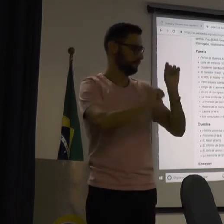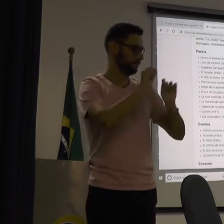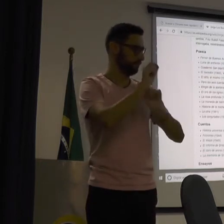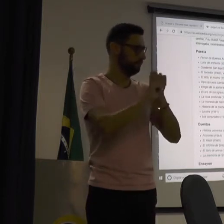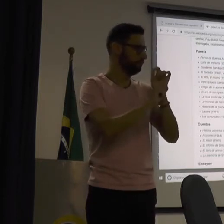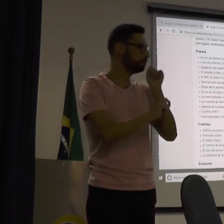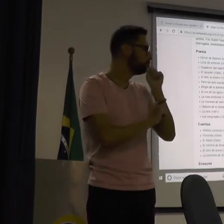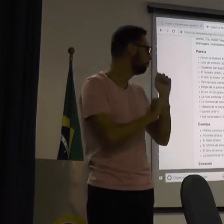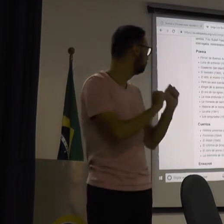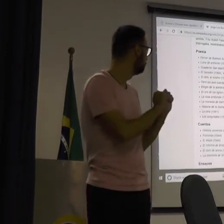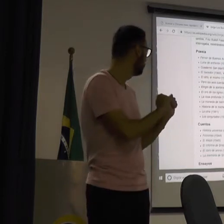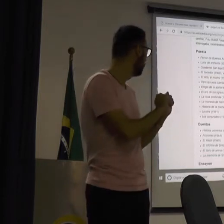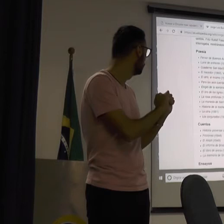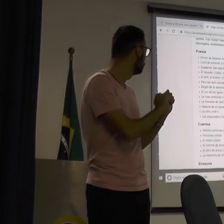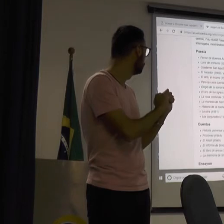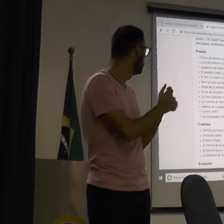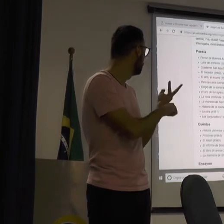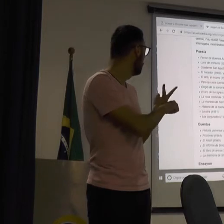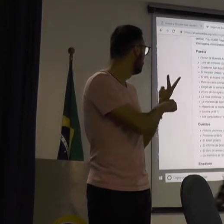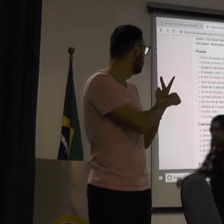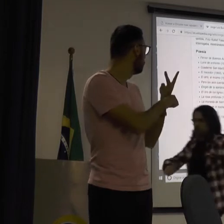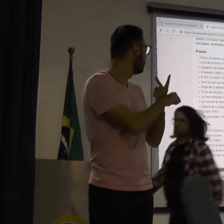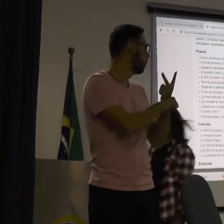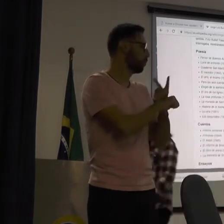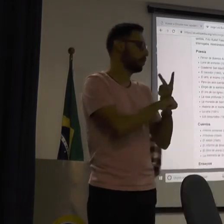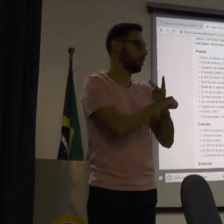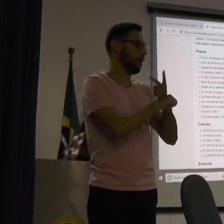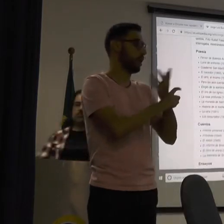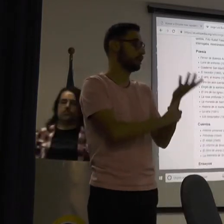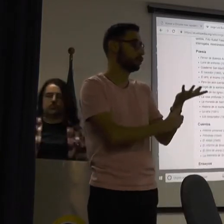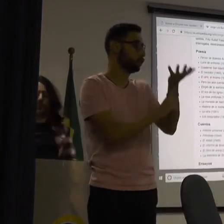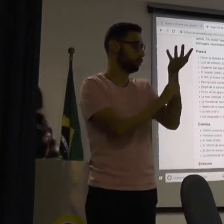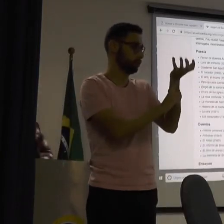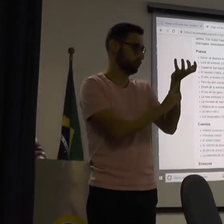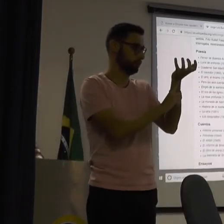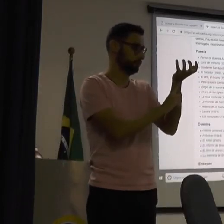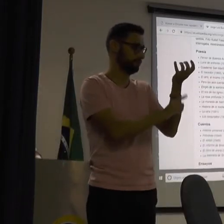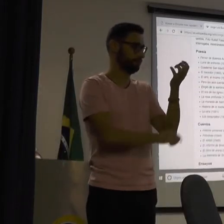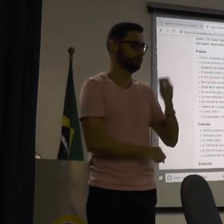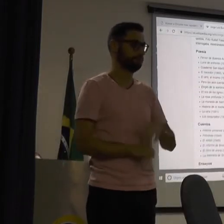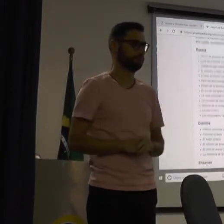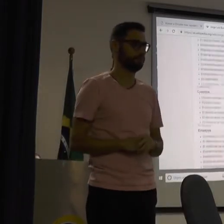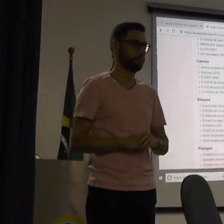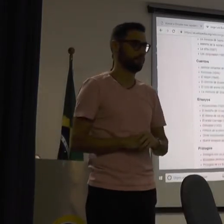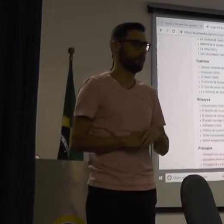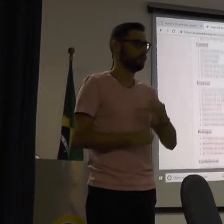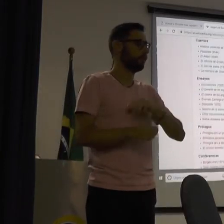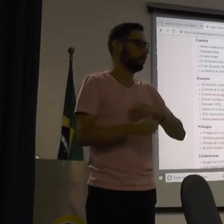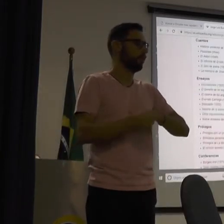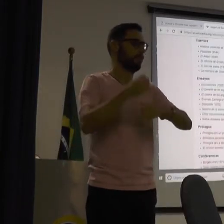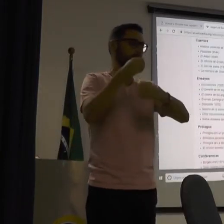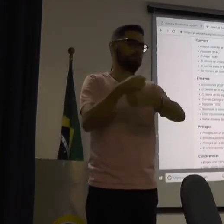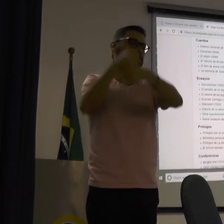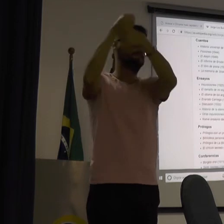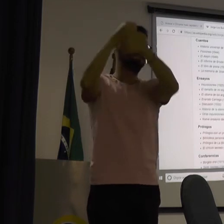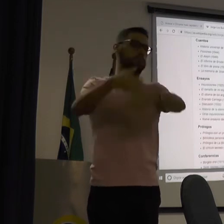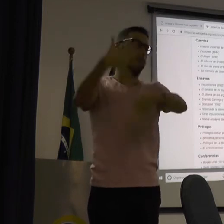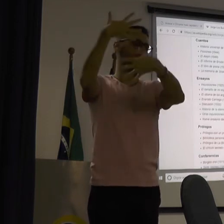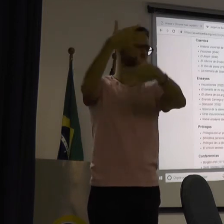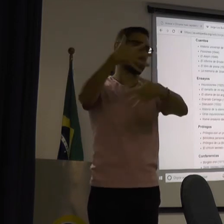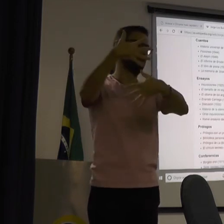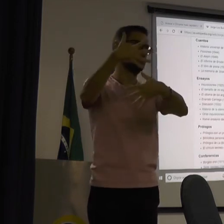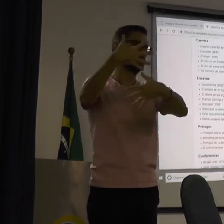parte de ensaios ou antologias, que tem a parte, vocês vão ver a quantidade de colaboração.